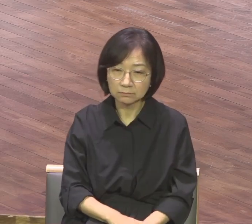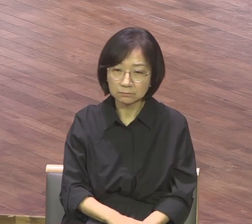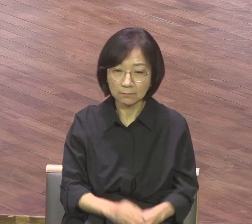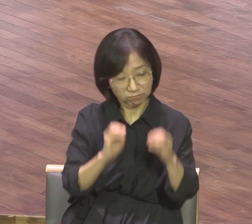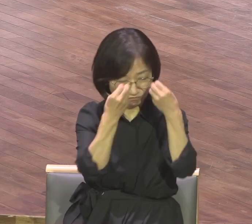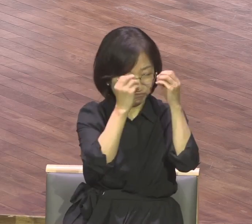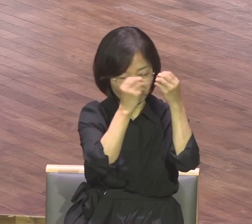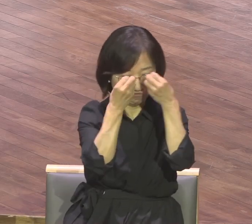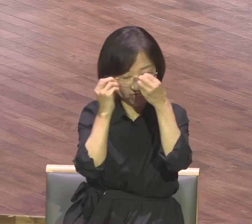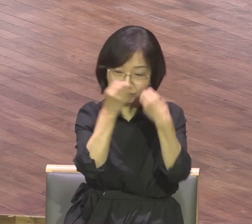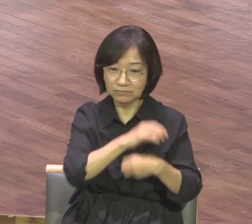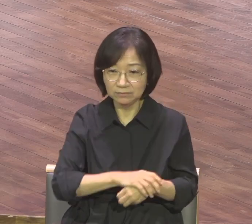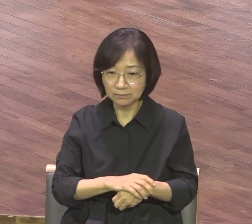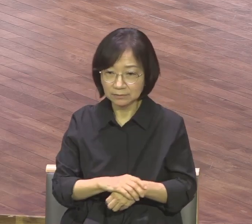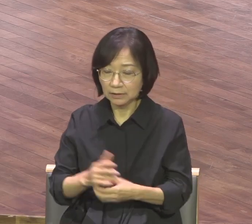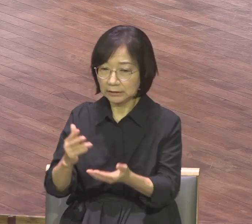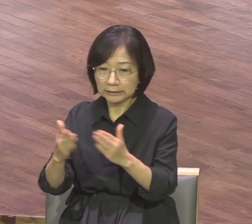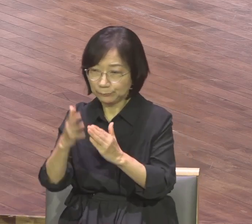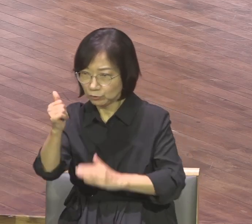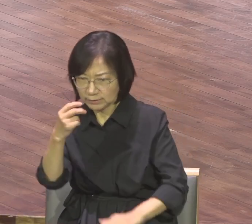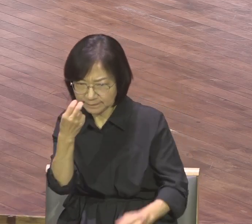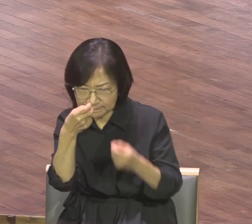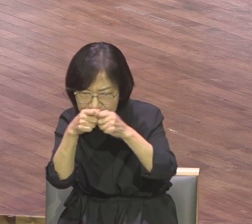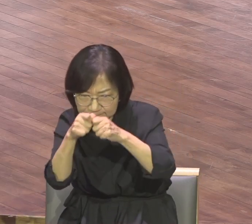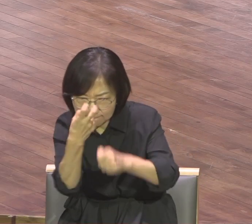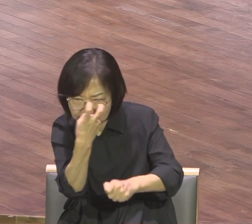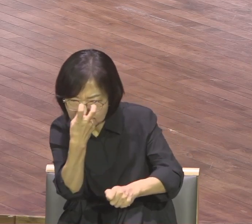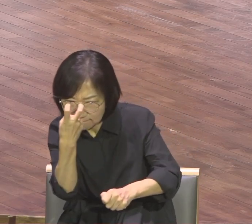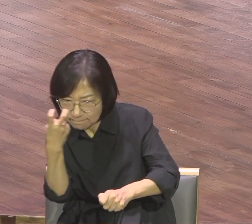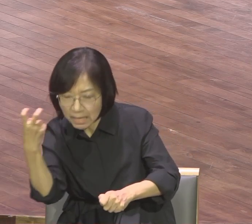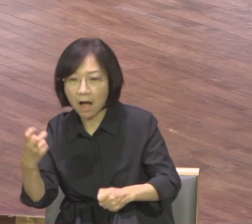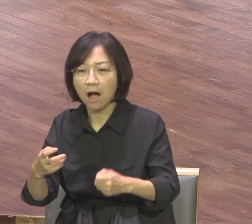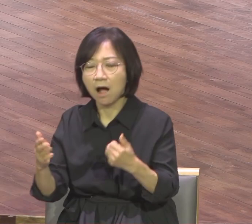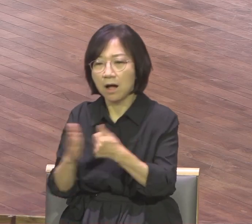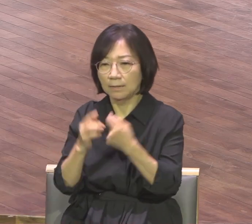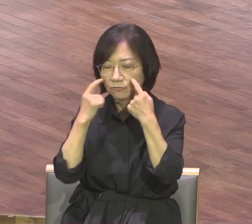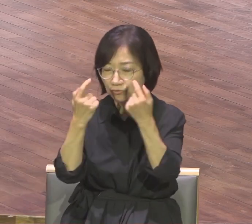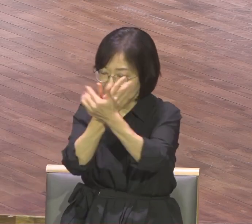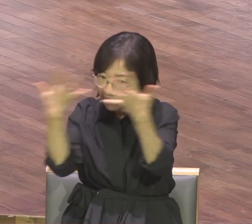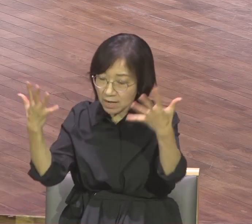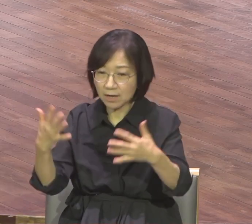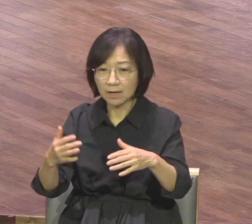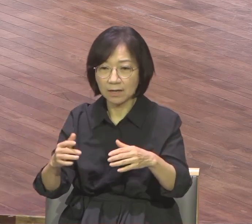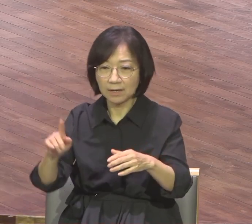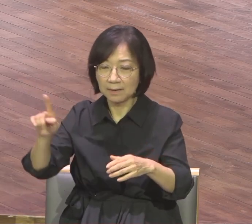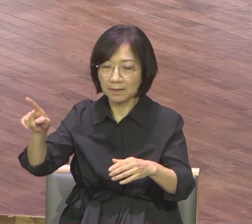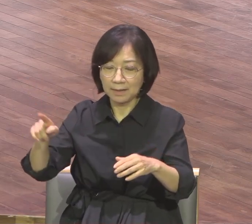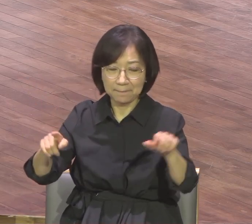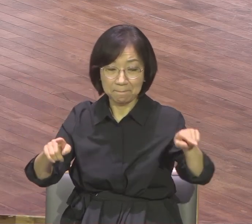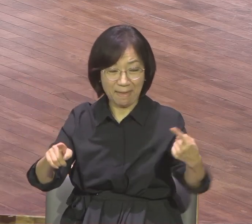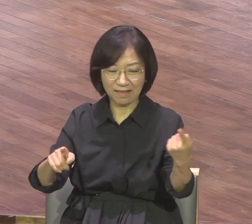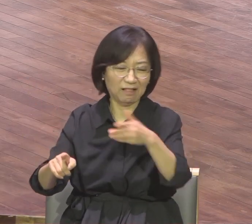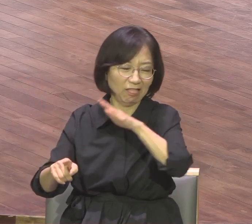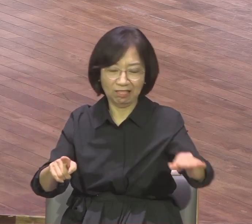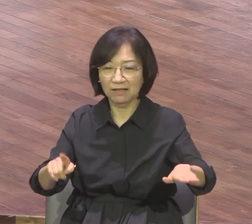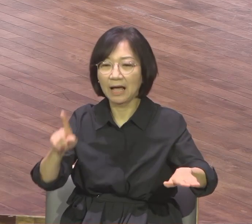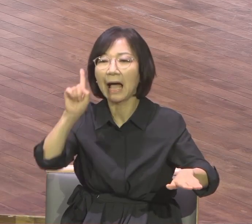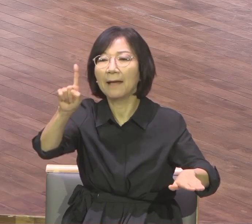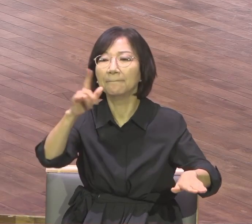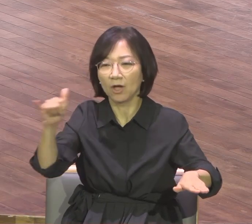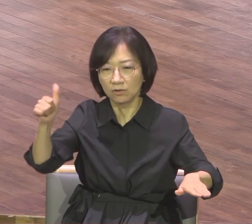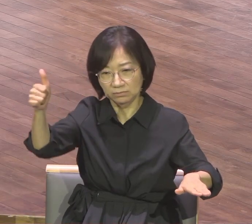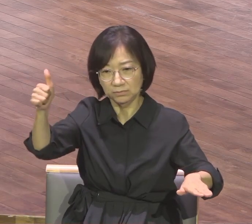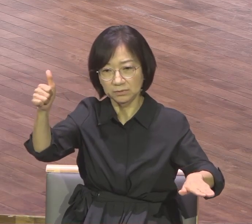그러니까 주인은요 이 사업을 할 때도 보면요 이 서열 쫙 진열되어 있잖아요. 그런데 이 누가